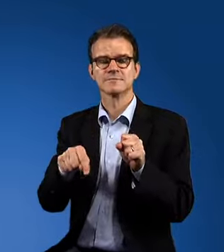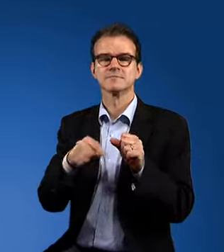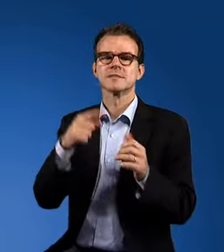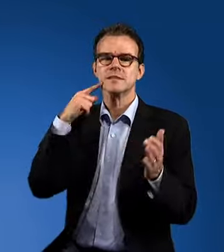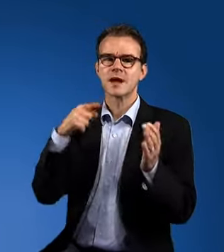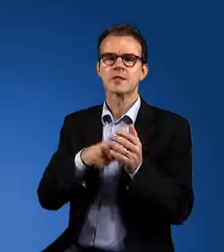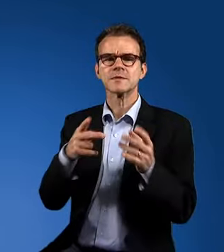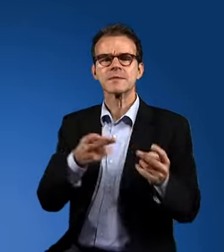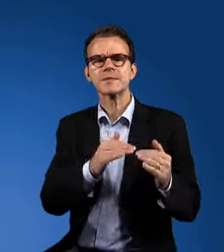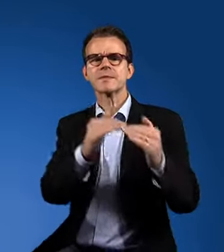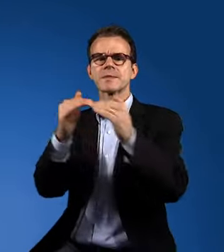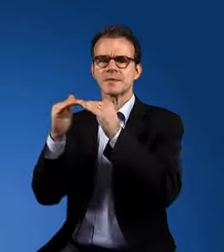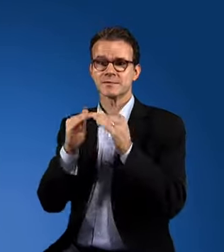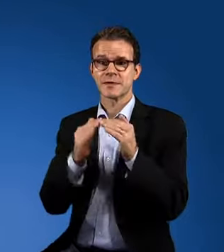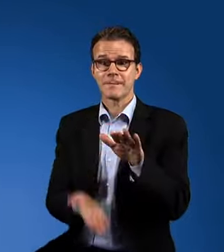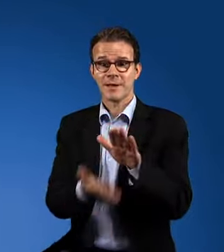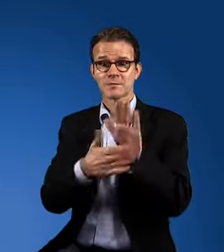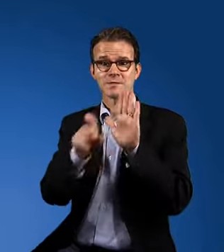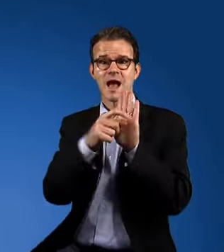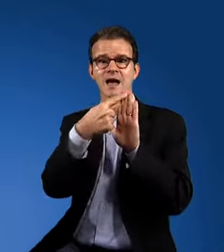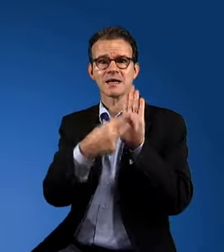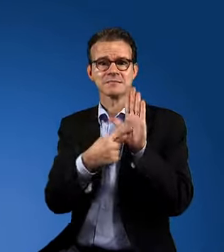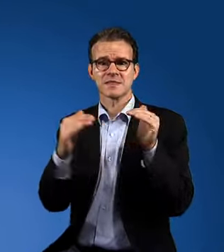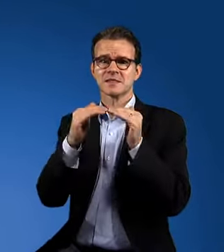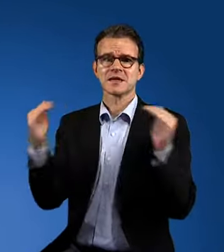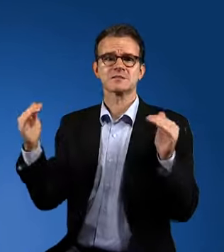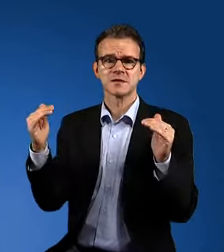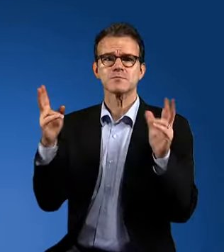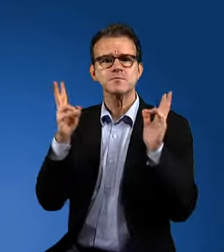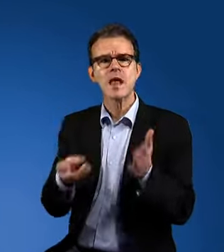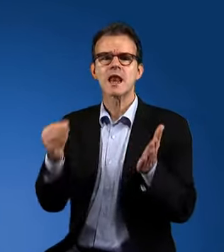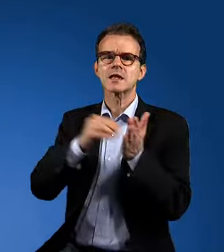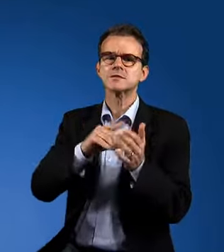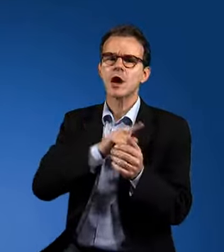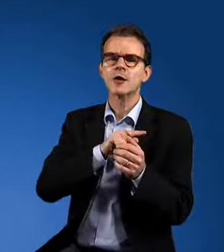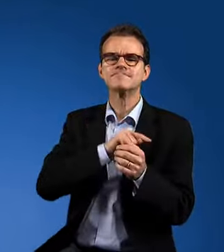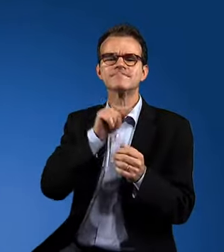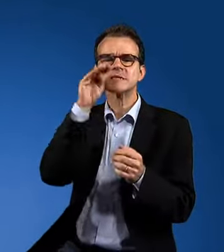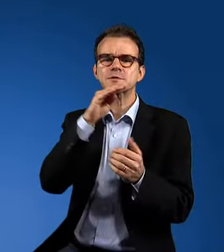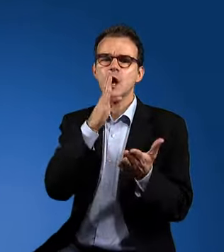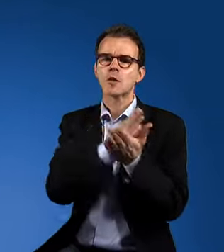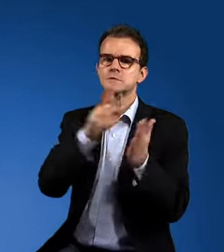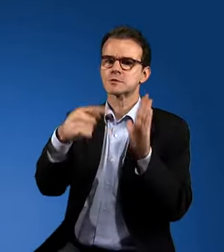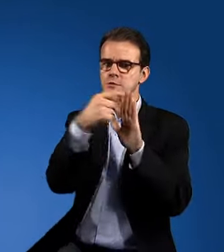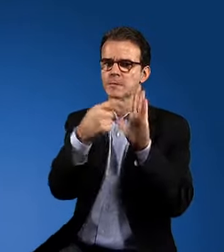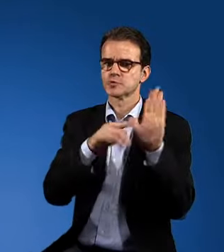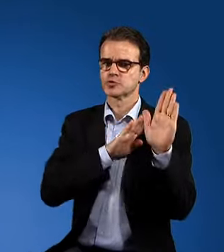syrjinnän kielto ja yhdenvertaisuussäännökset ihan perustuslain tasolta ja lisäksi sit